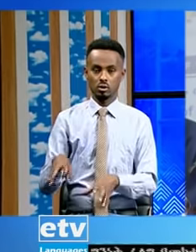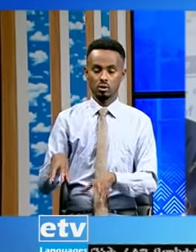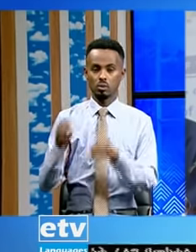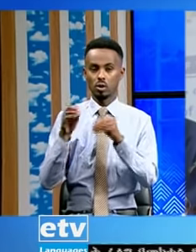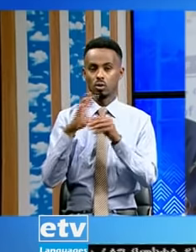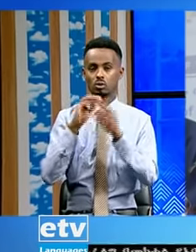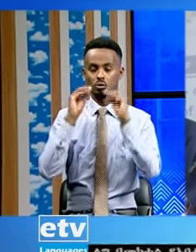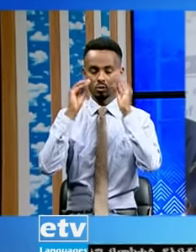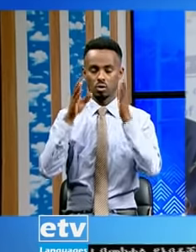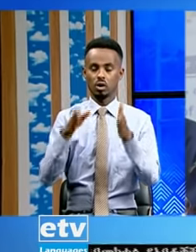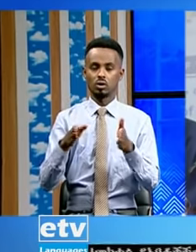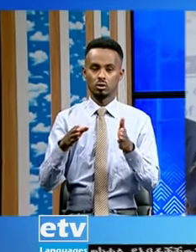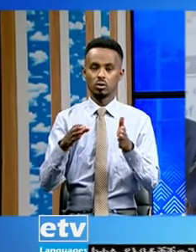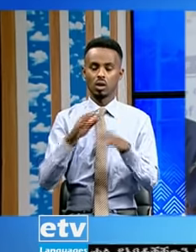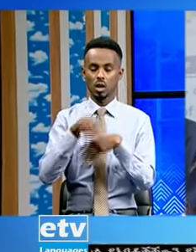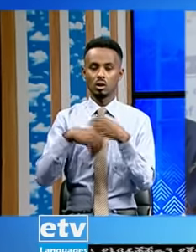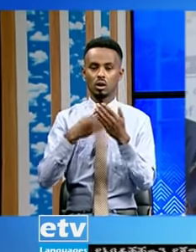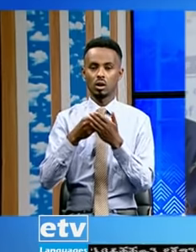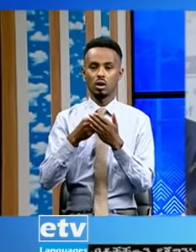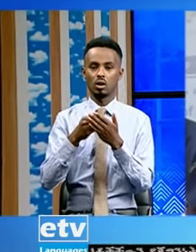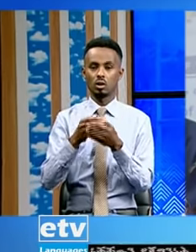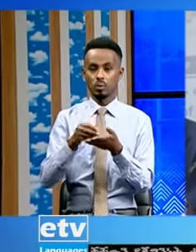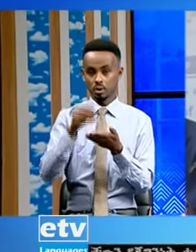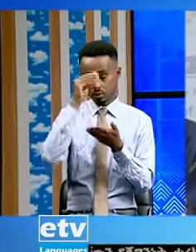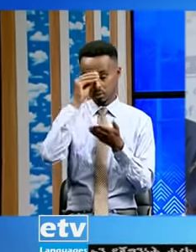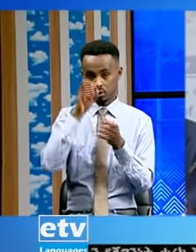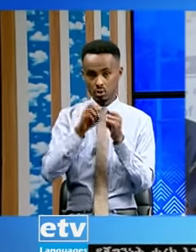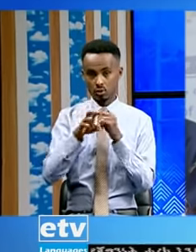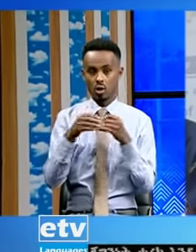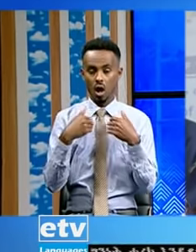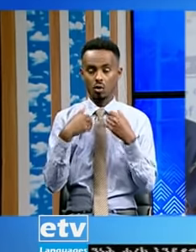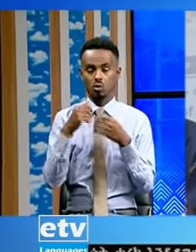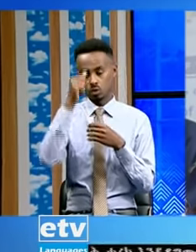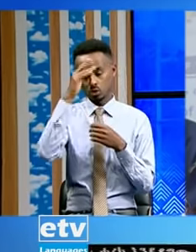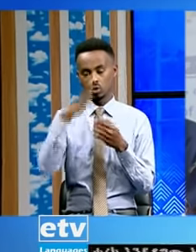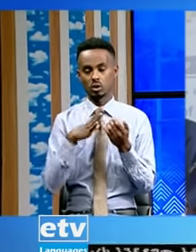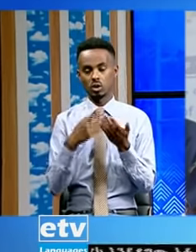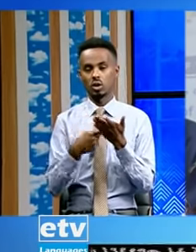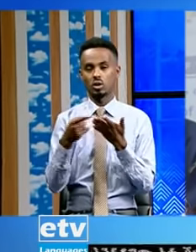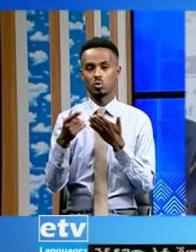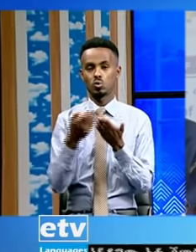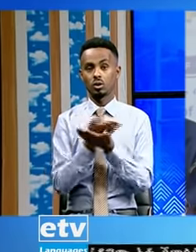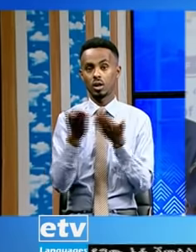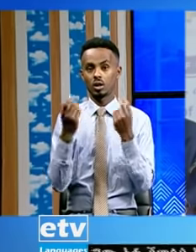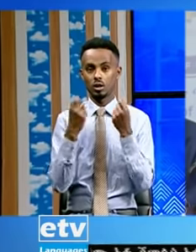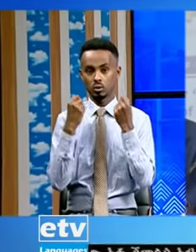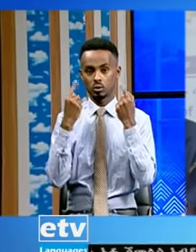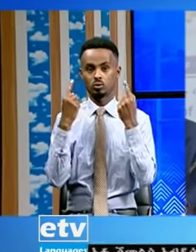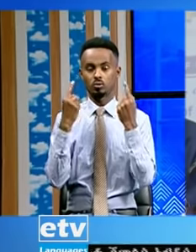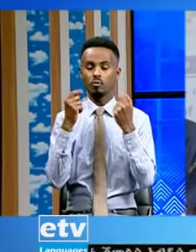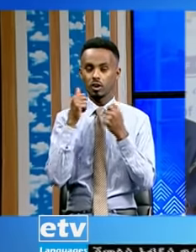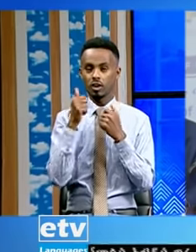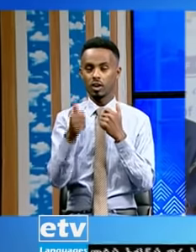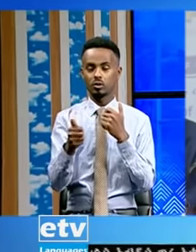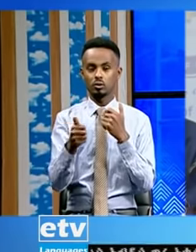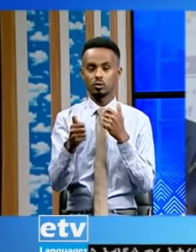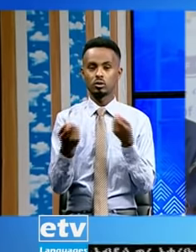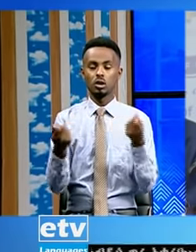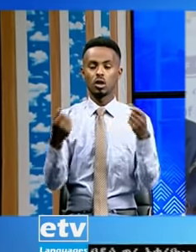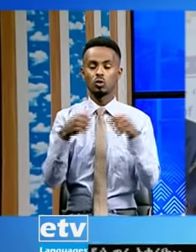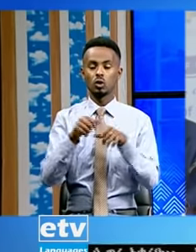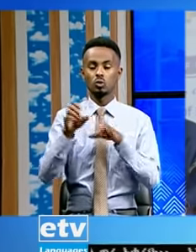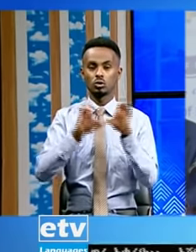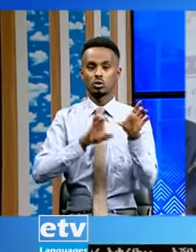ተማሪዎች መምህራን አጠቃላይ በትምህርት ሴክተሩ ያለው ሰው ይሄንን ጉዳይ ተረድቶ የራሱን